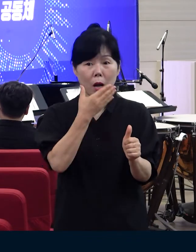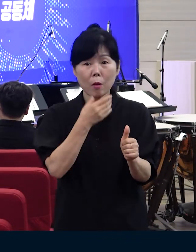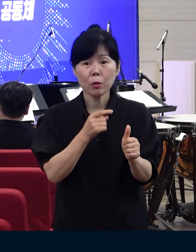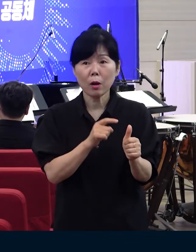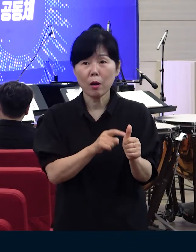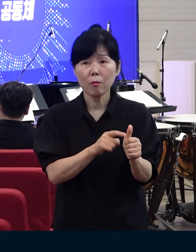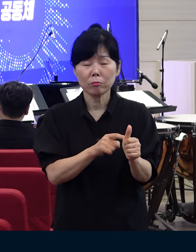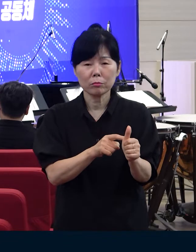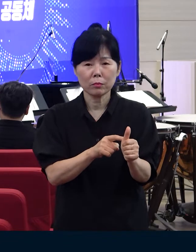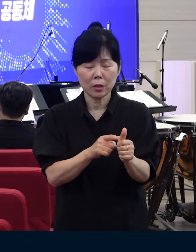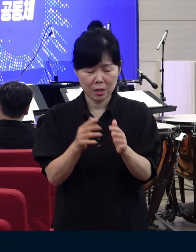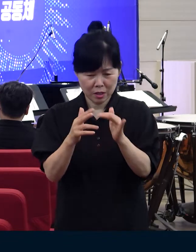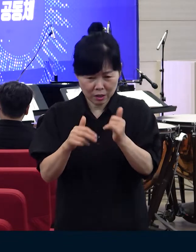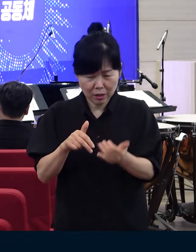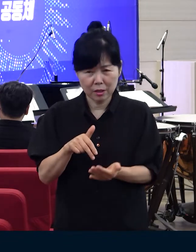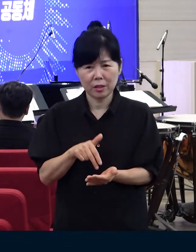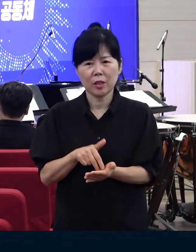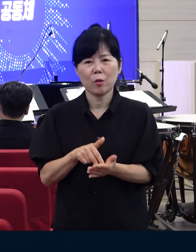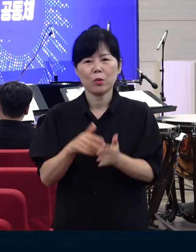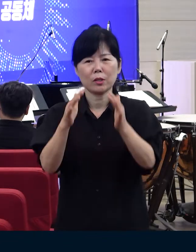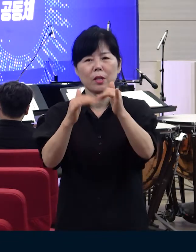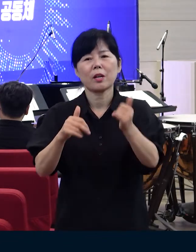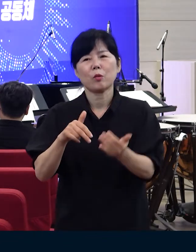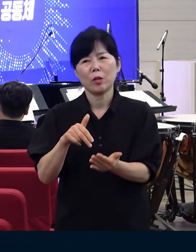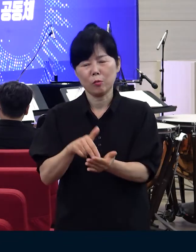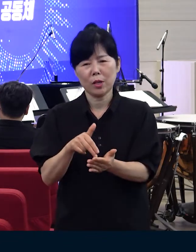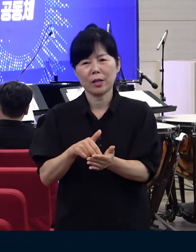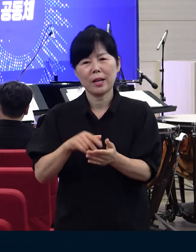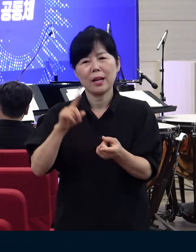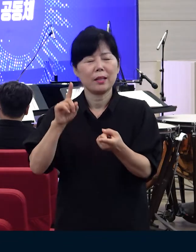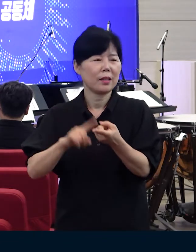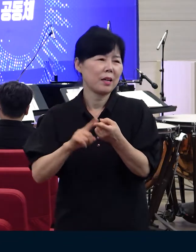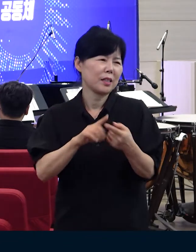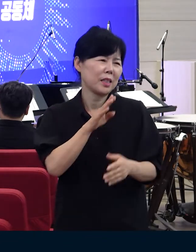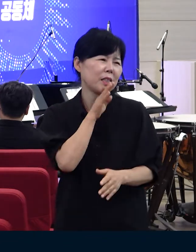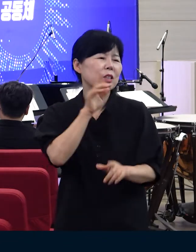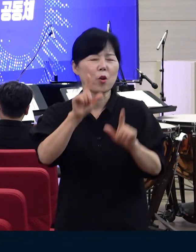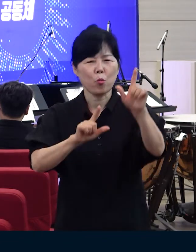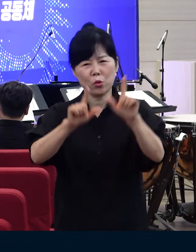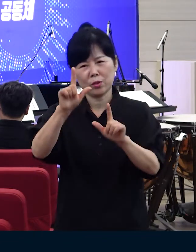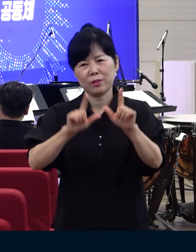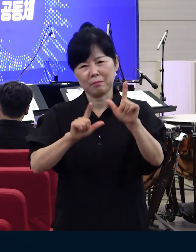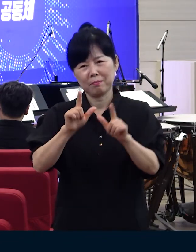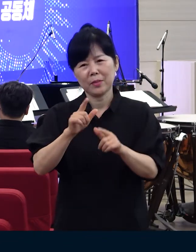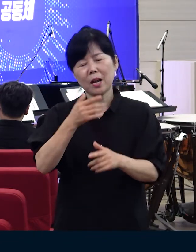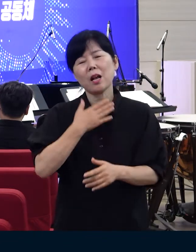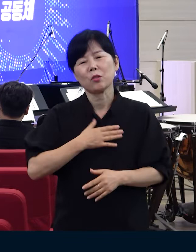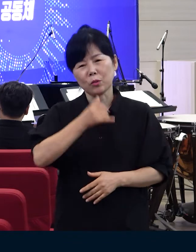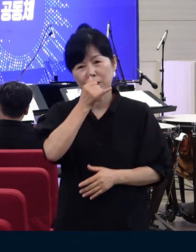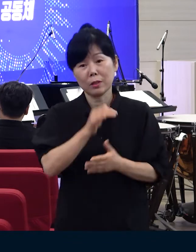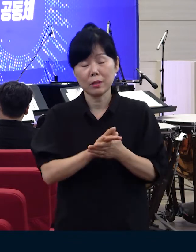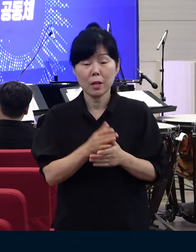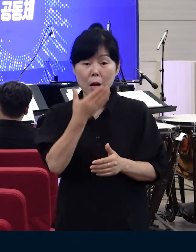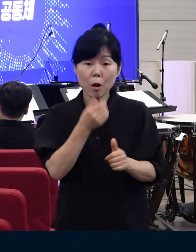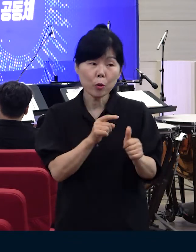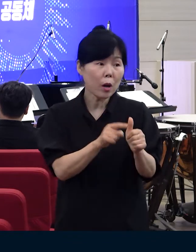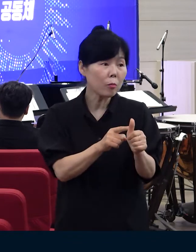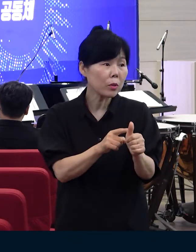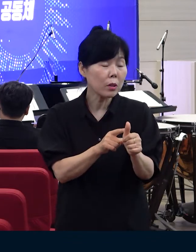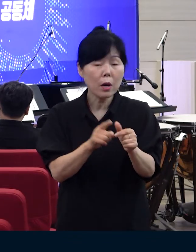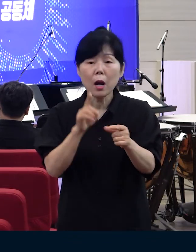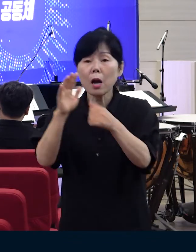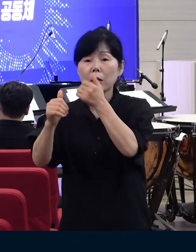실상입니다. 아브라함이라고 하는 그 인간의 실상. 뭐 보통 인간들이라면 그럴 수 있지요. 하지만 이 사람은 언약을 받은